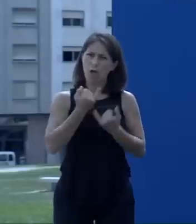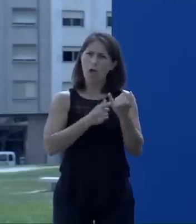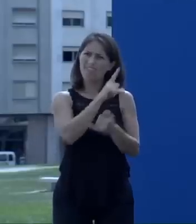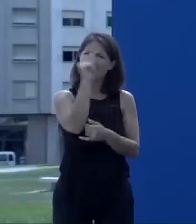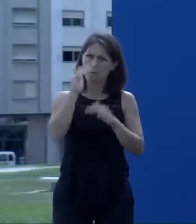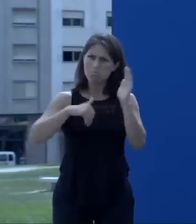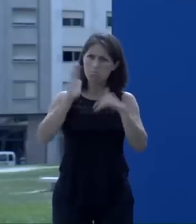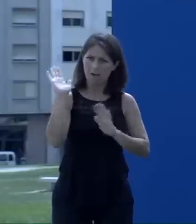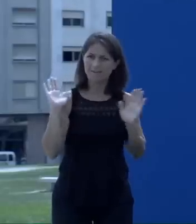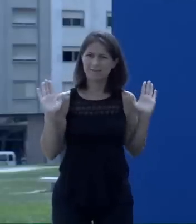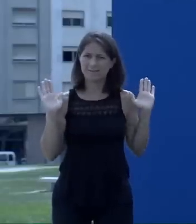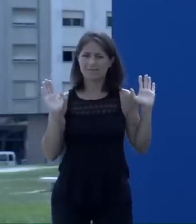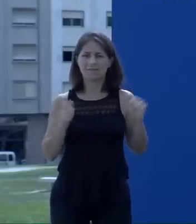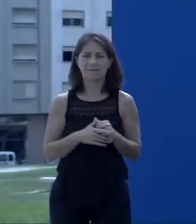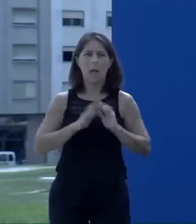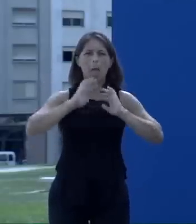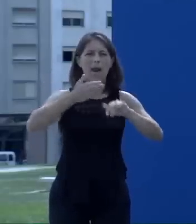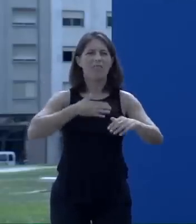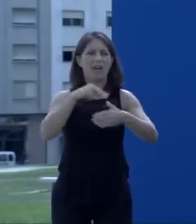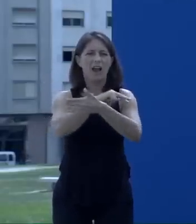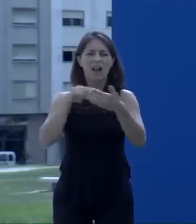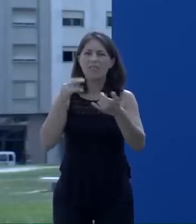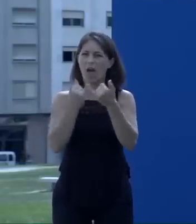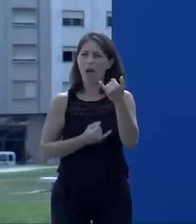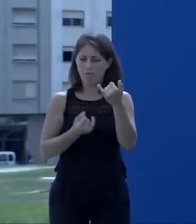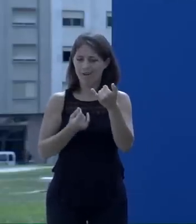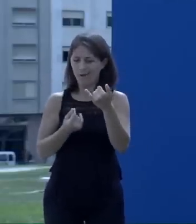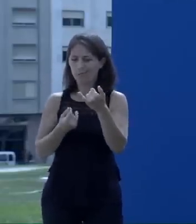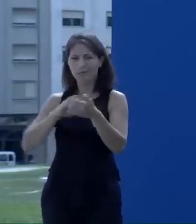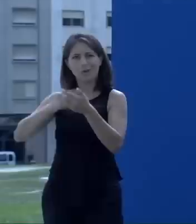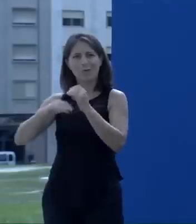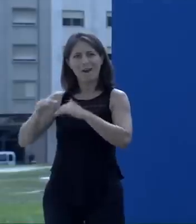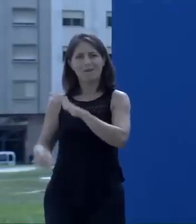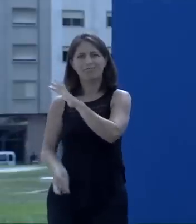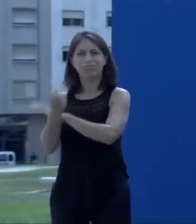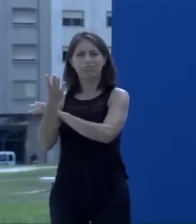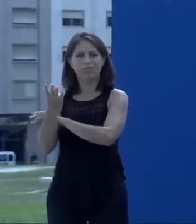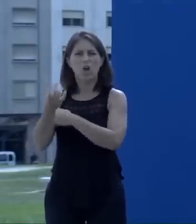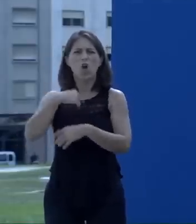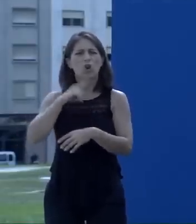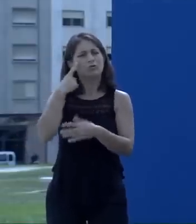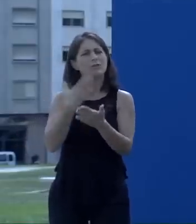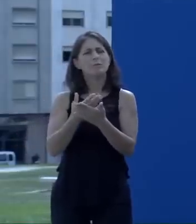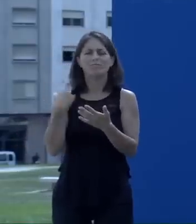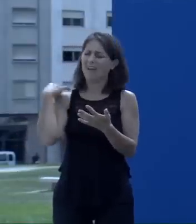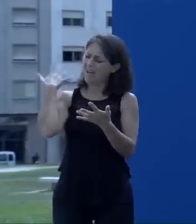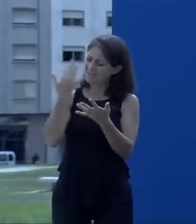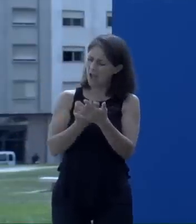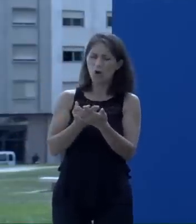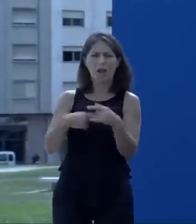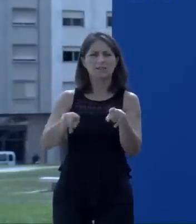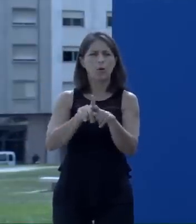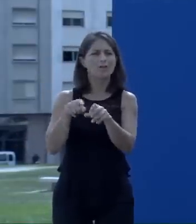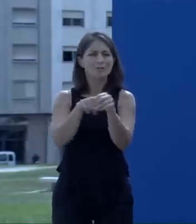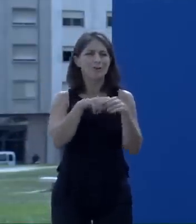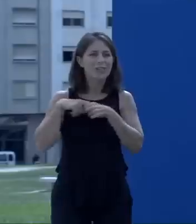Marea galega que constitúe este proxecto de En Marea. Fomos capaces de demostrar que era posible de tecer lazos de